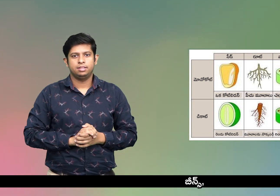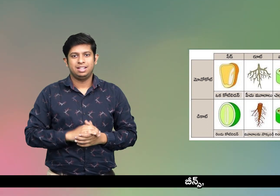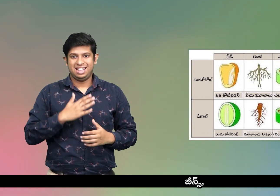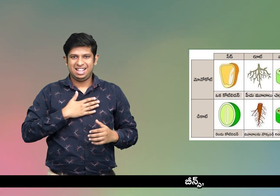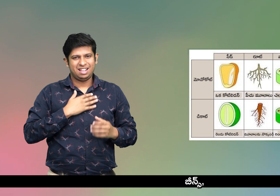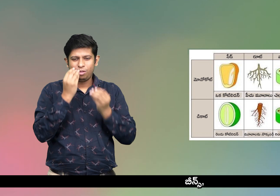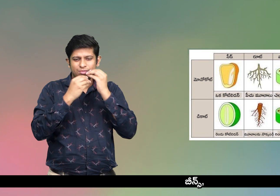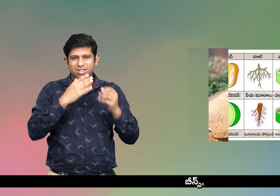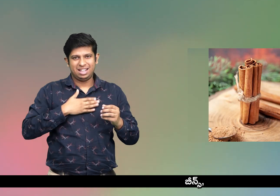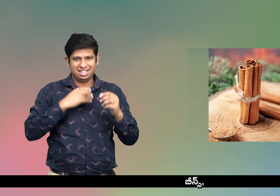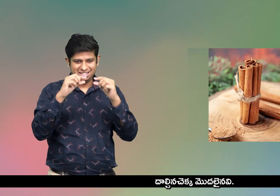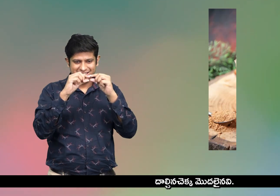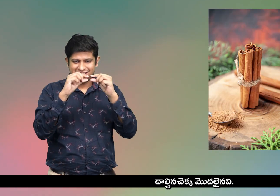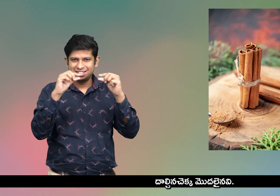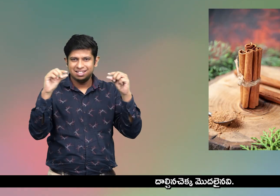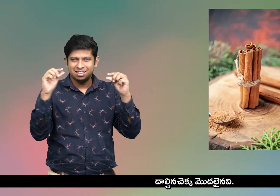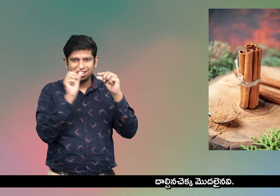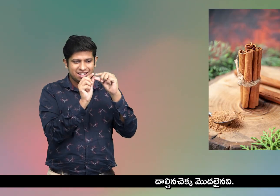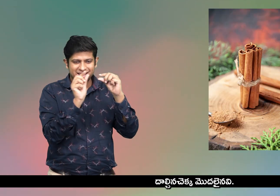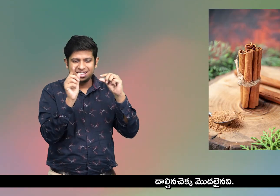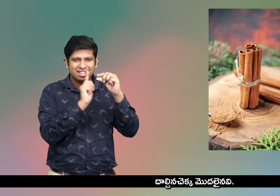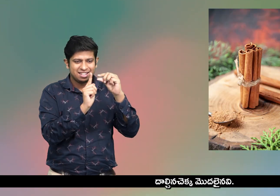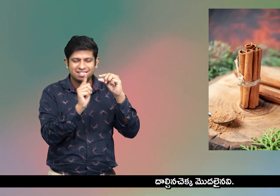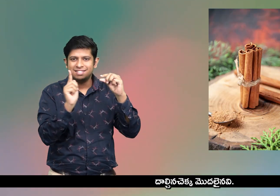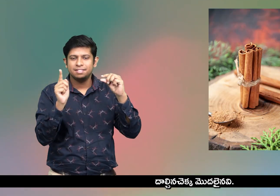బీన్స్, దాల్చిన చెక్క మొదలైనవి.